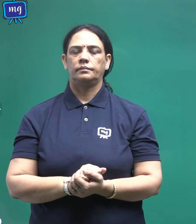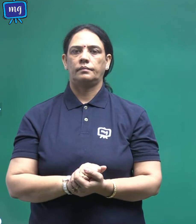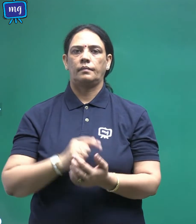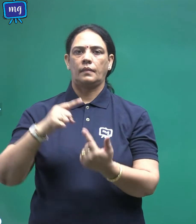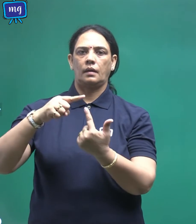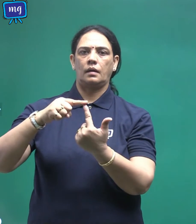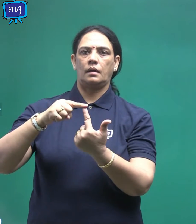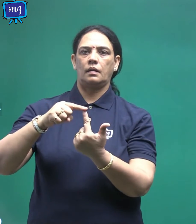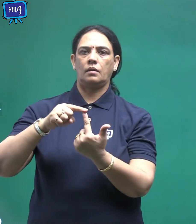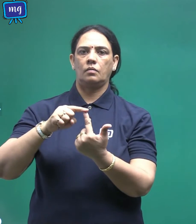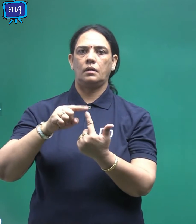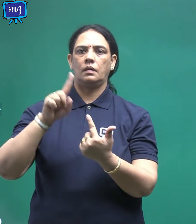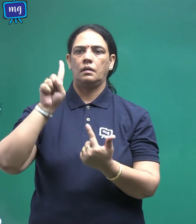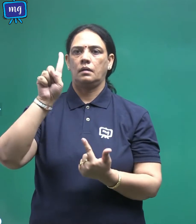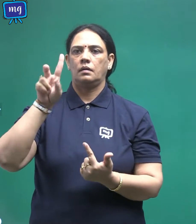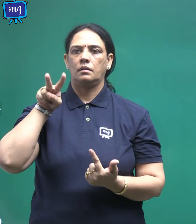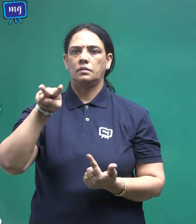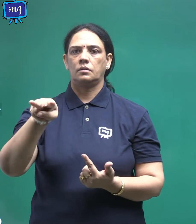√100।